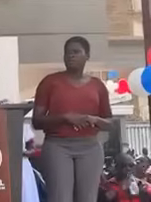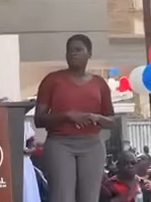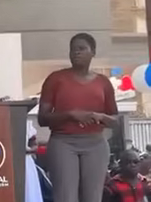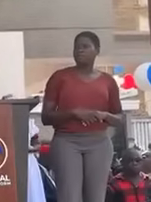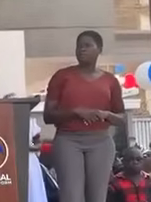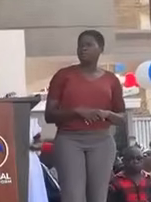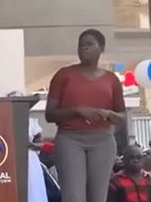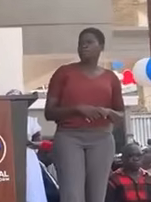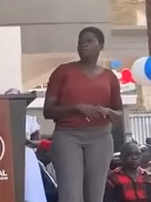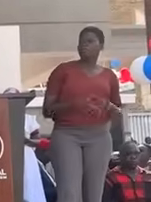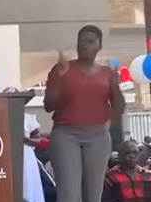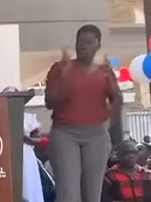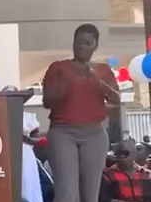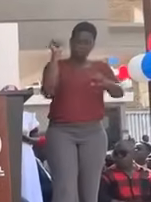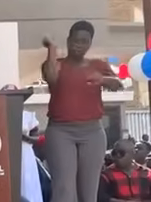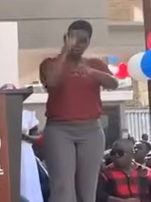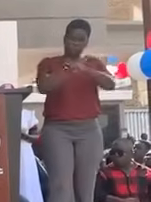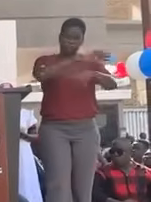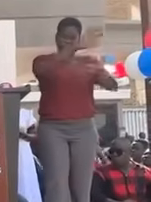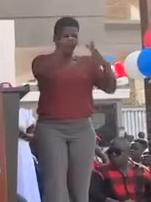nga tuwangula ebyo